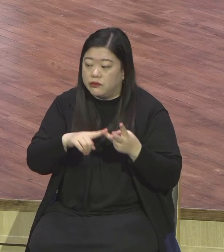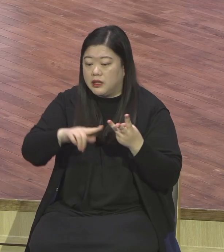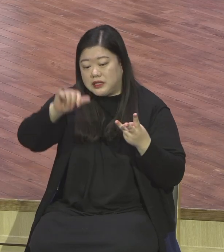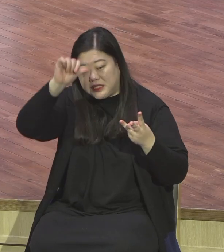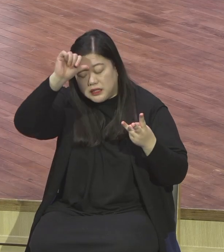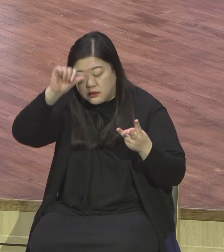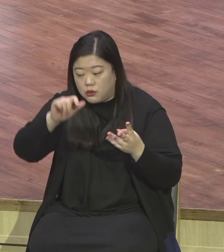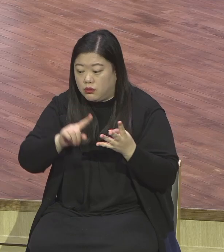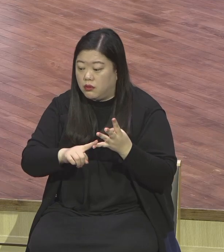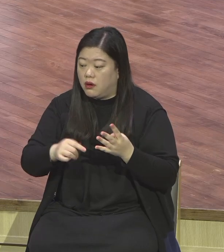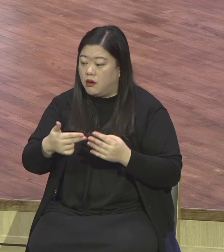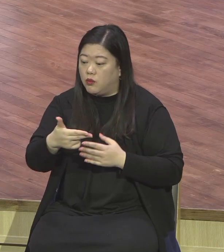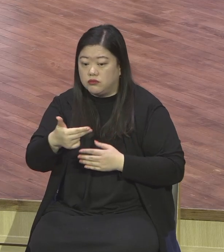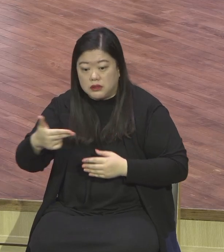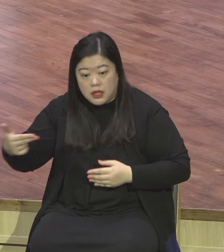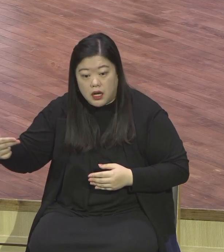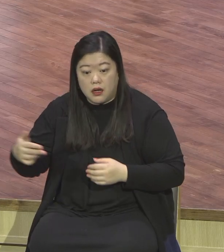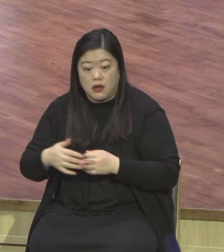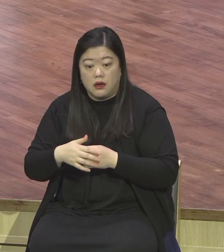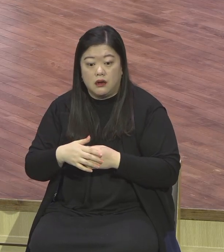싹 다 불교죠 뭐